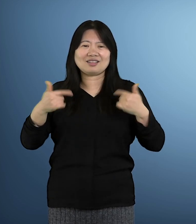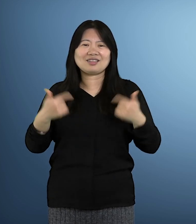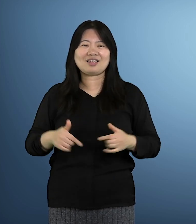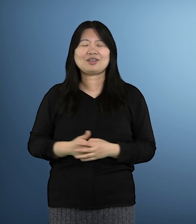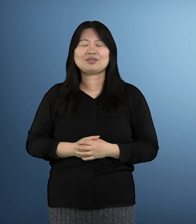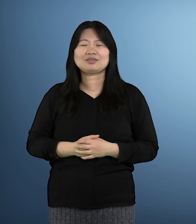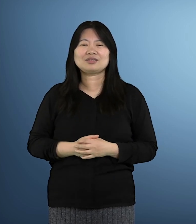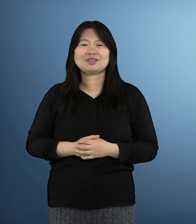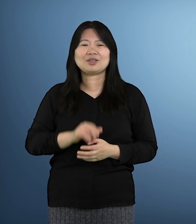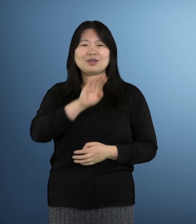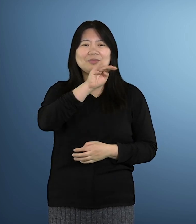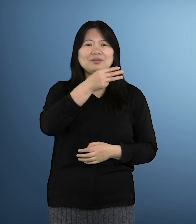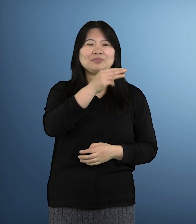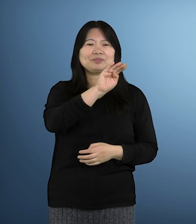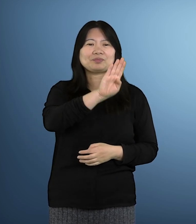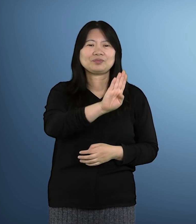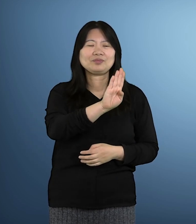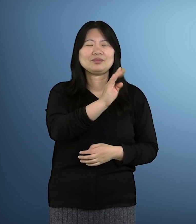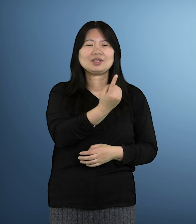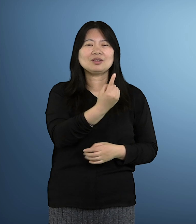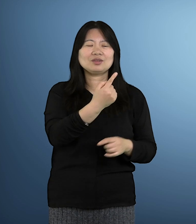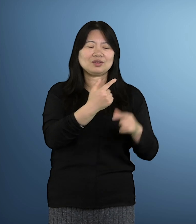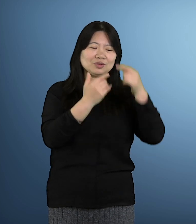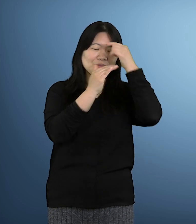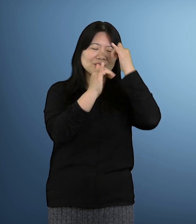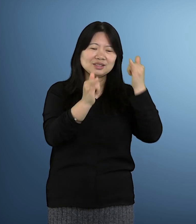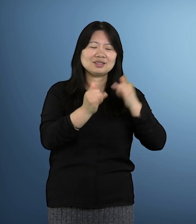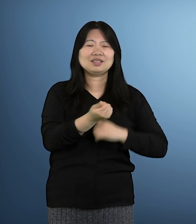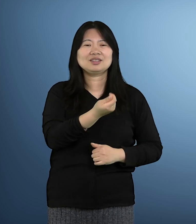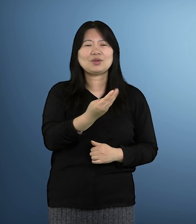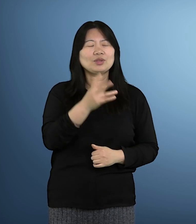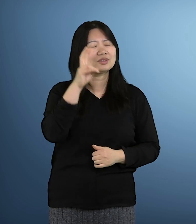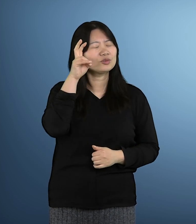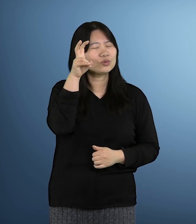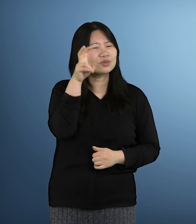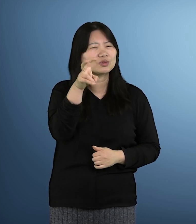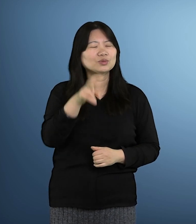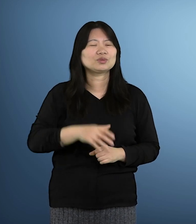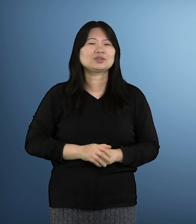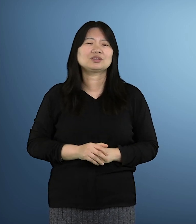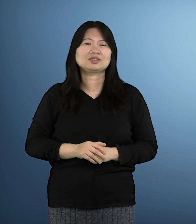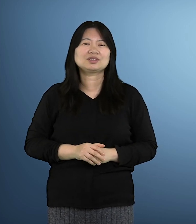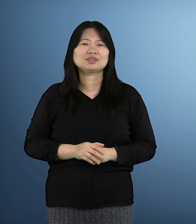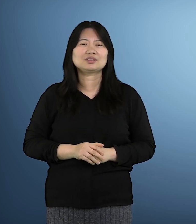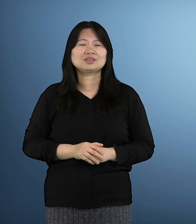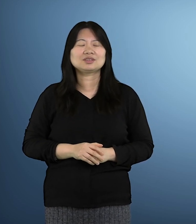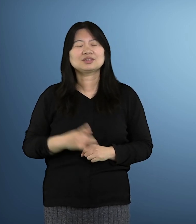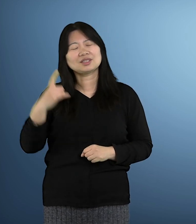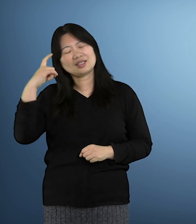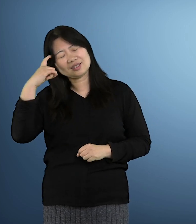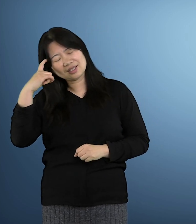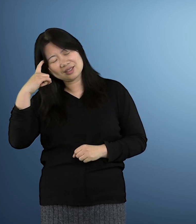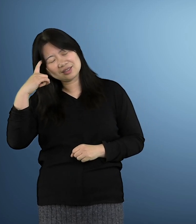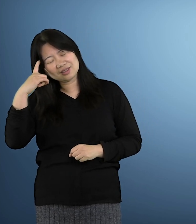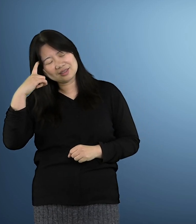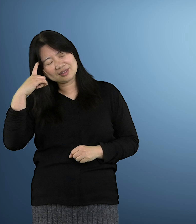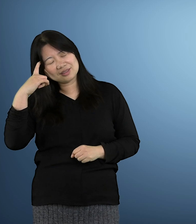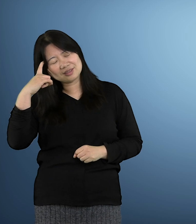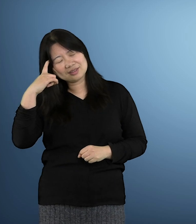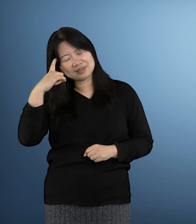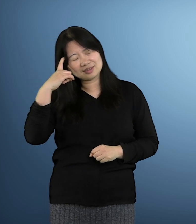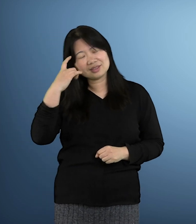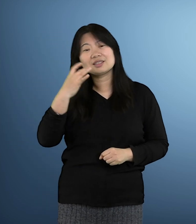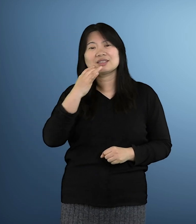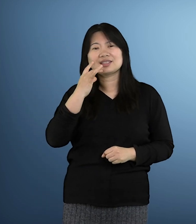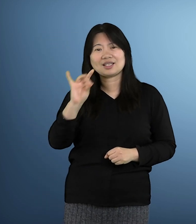그래서 빌립보 교인들이 여러 가지 추측과 또 예상을 당연히 하고